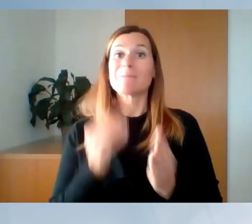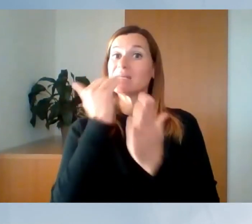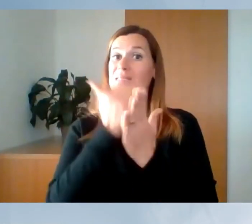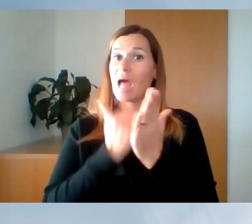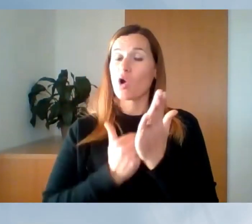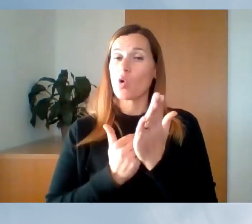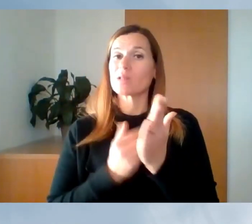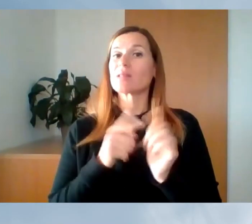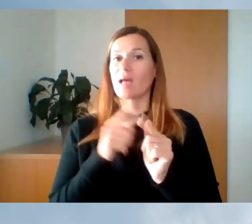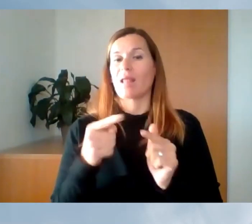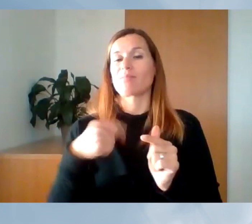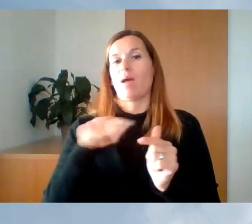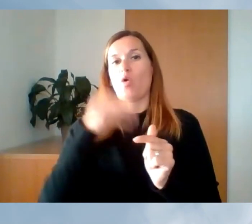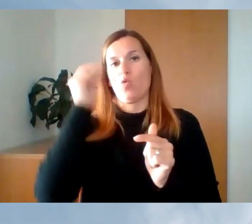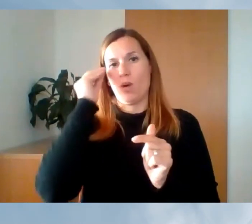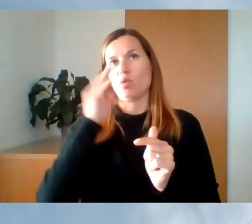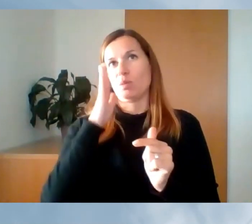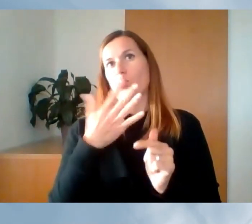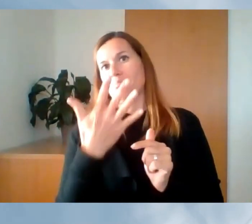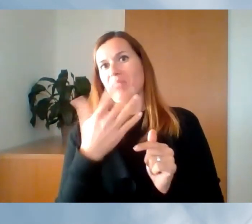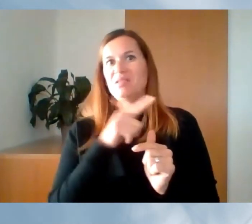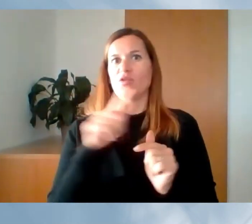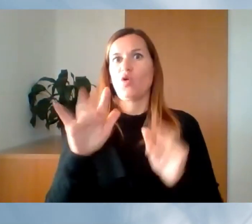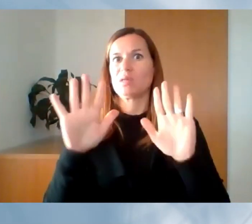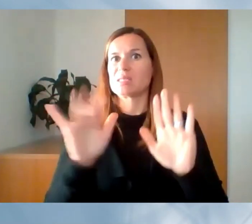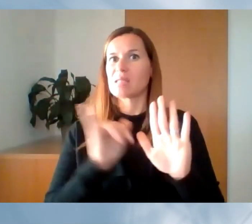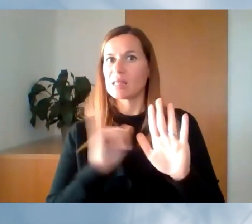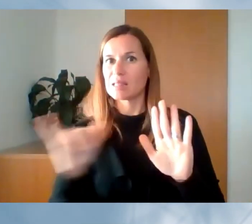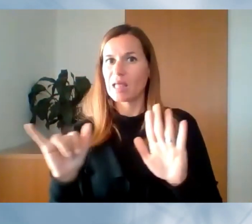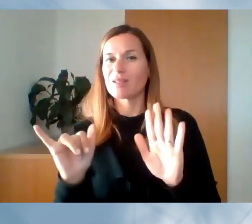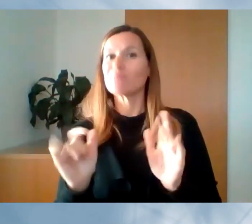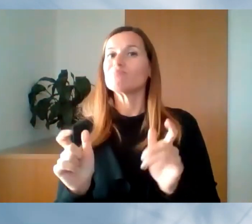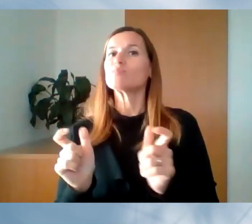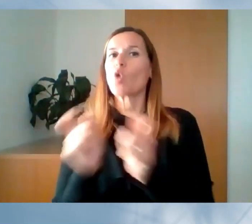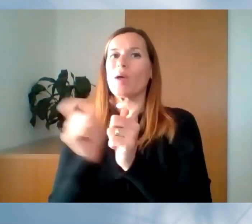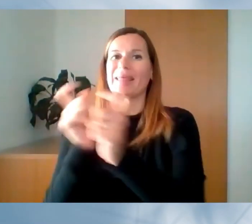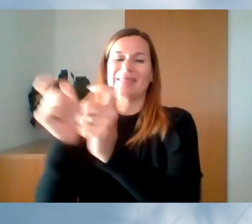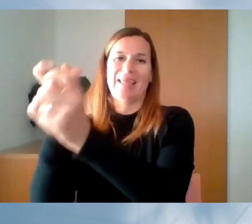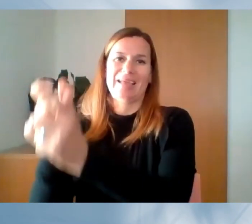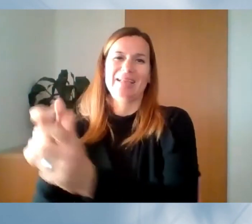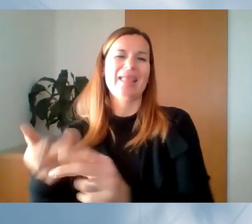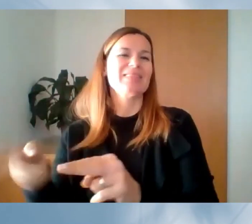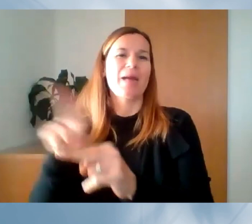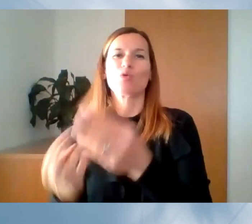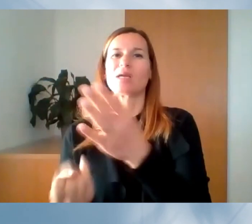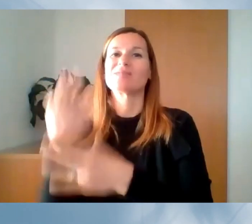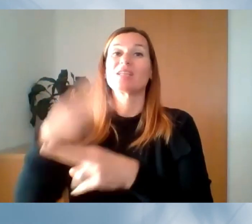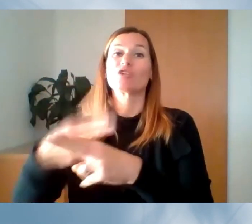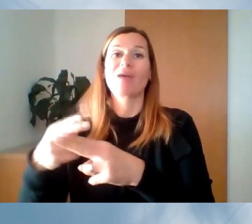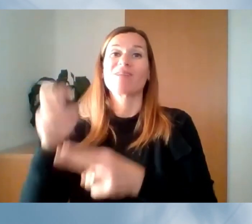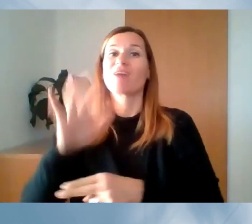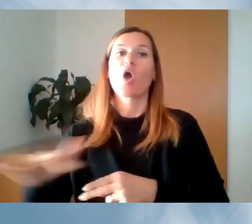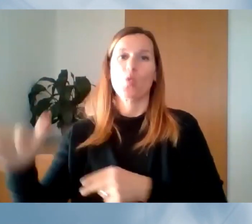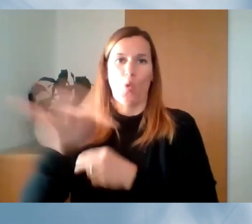in zakon, takrat pa upajmo, da bomo v enih 5 do 10 letih dohiteli najbolj razvite